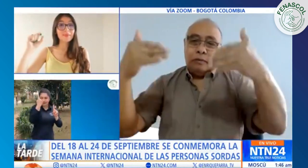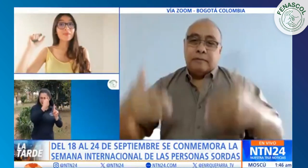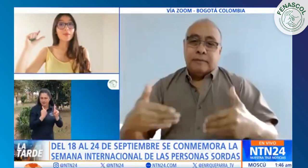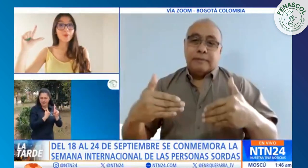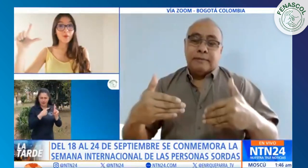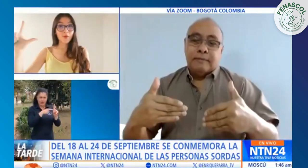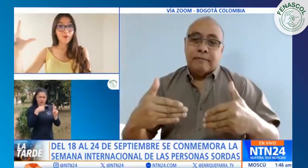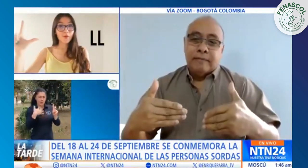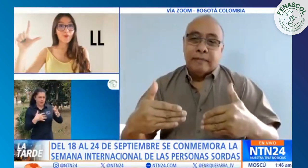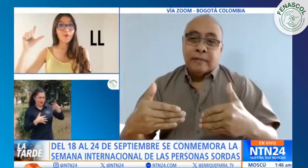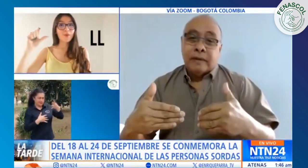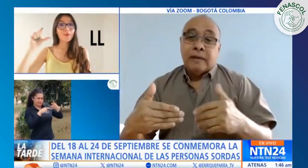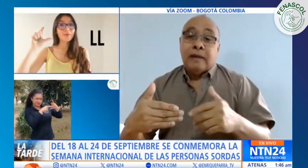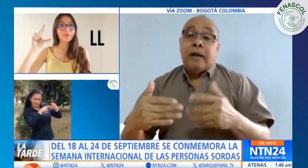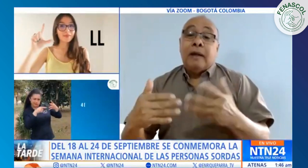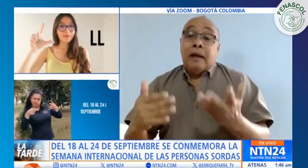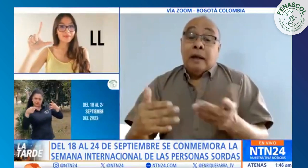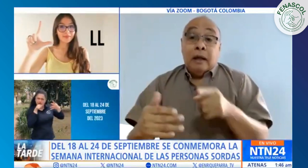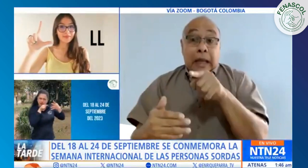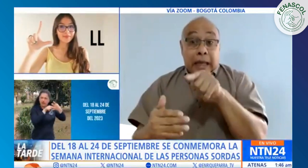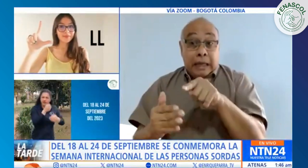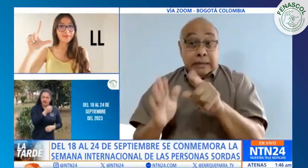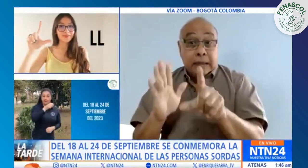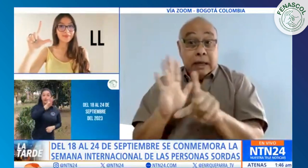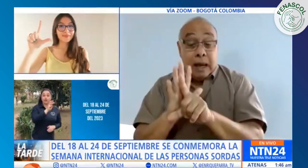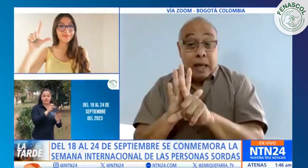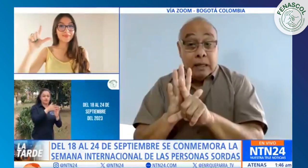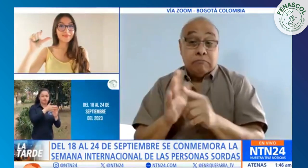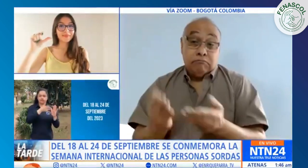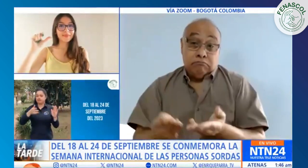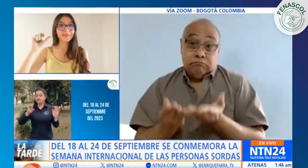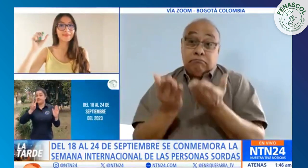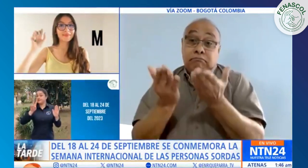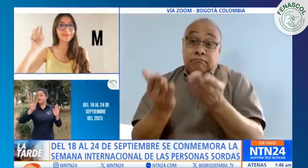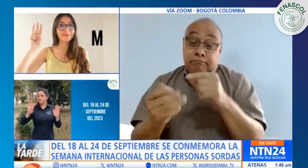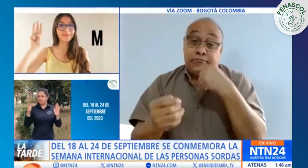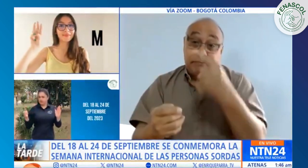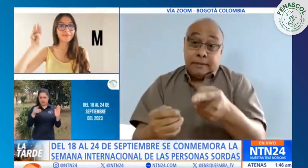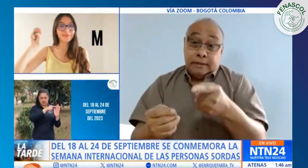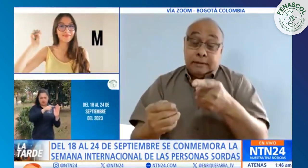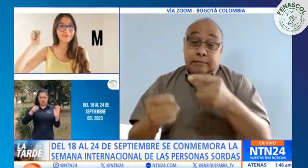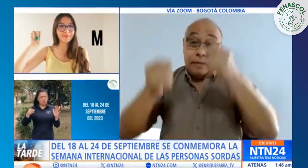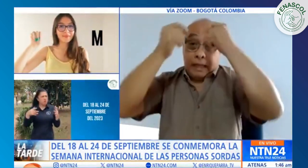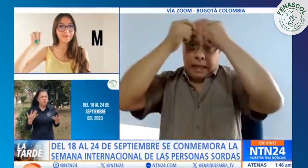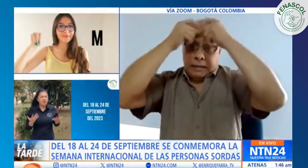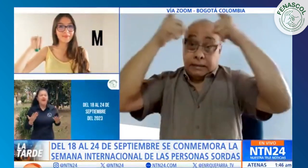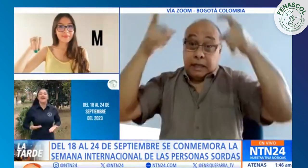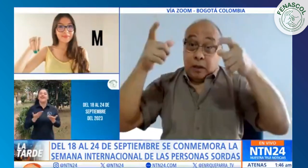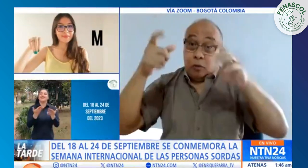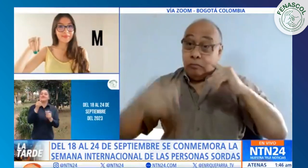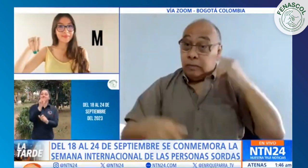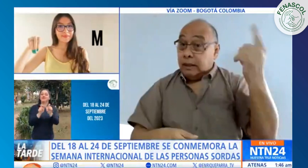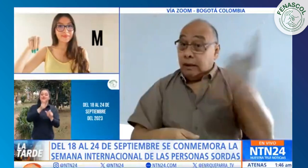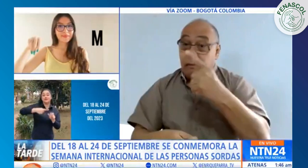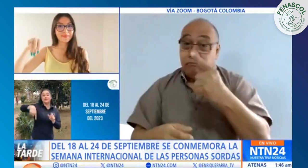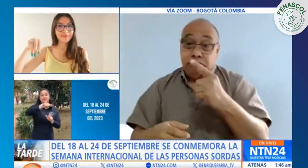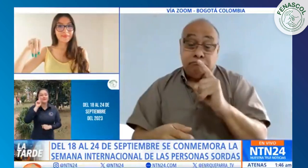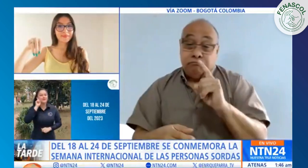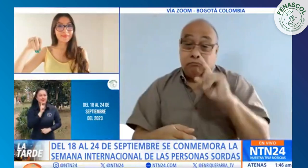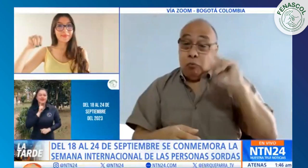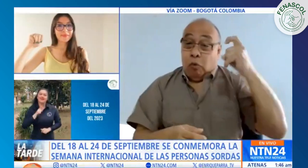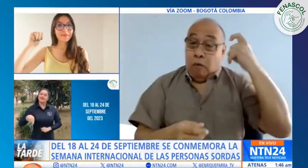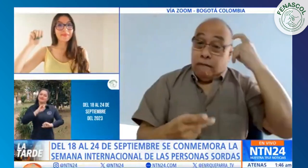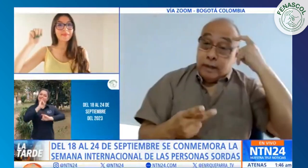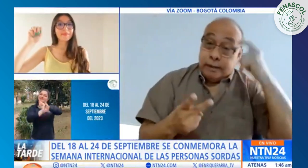específicamente de la accesibilidad de todas las personas con discapacidad. Esta ley estatutaria manifiesta